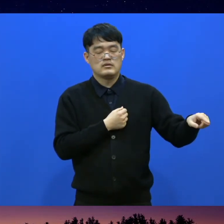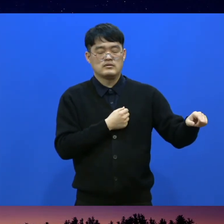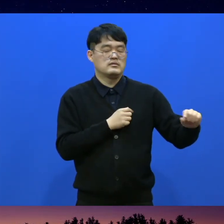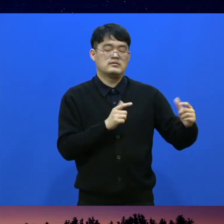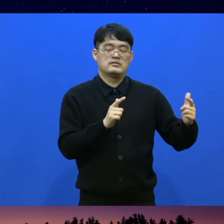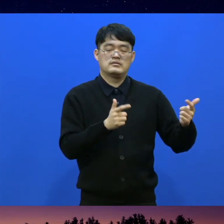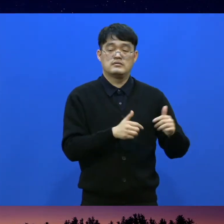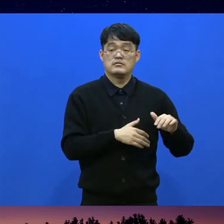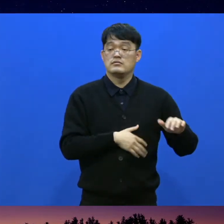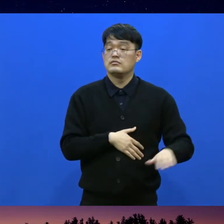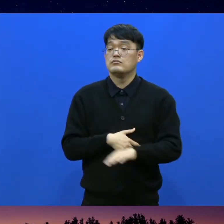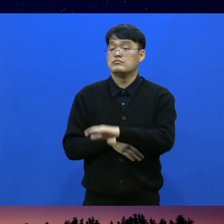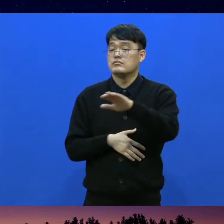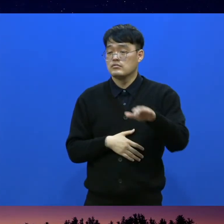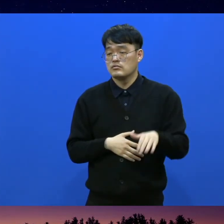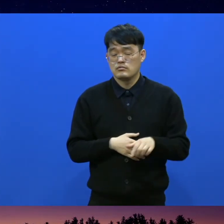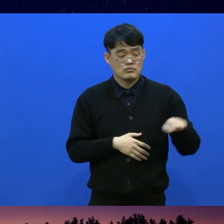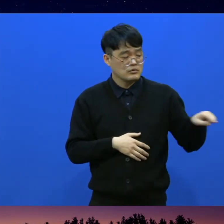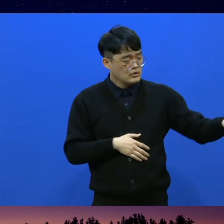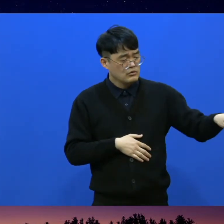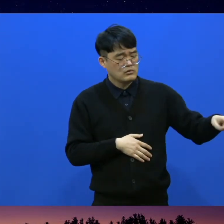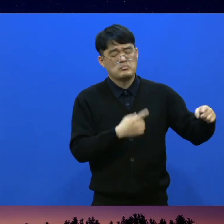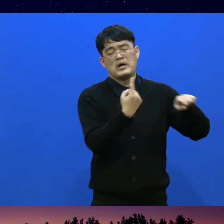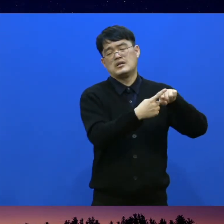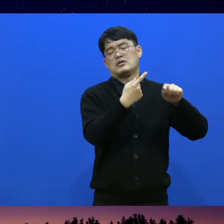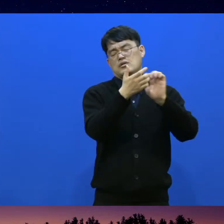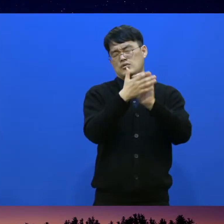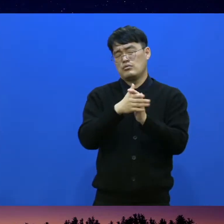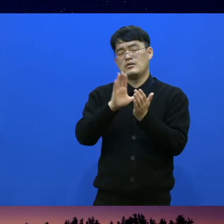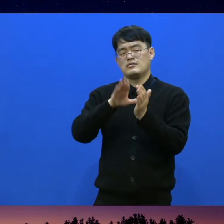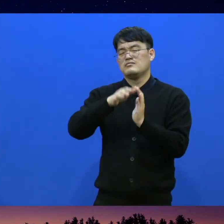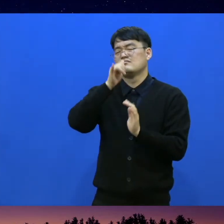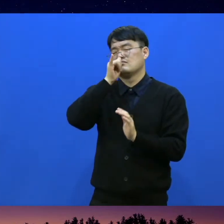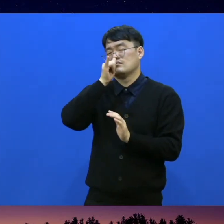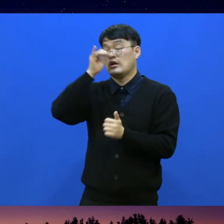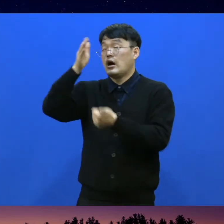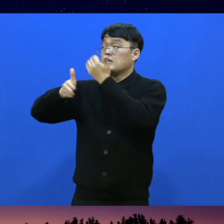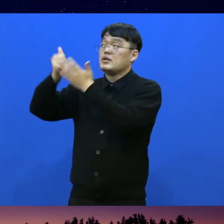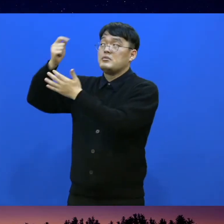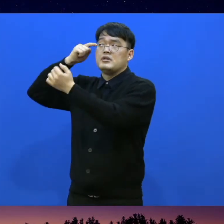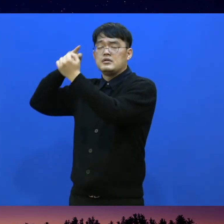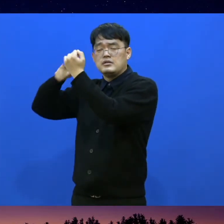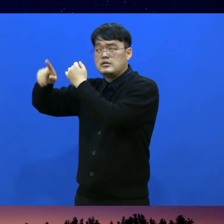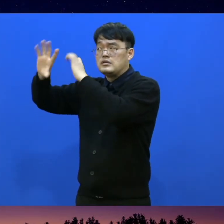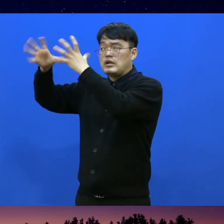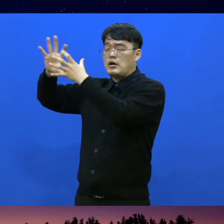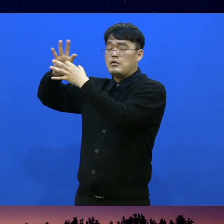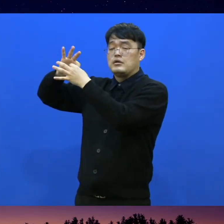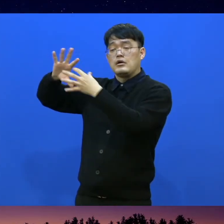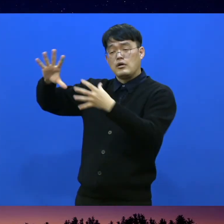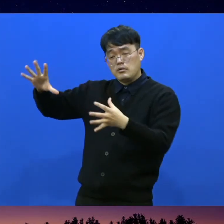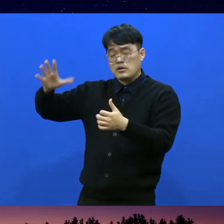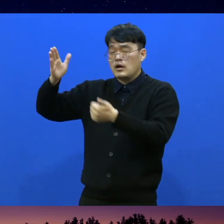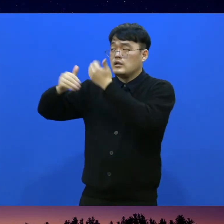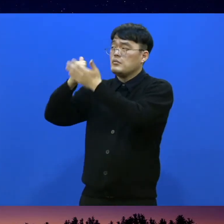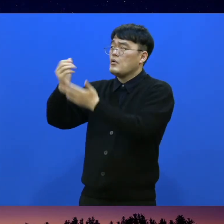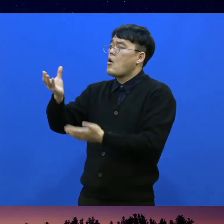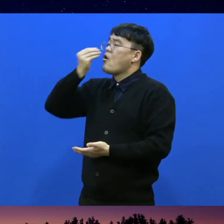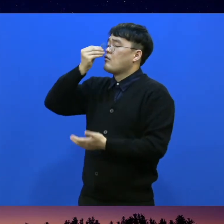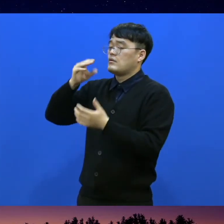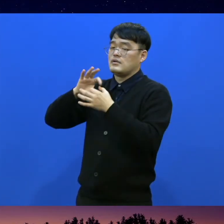여러분 우리도 자칫하면 그런 기도가 드리기가 쉬워요. 하나님의 뜻과 하나님의 나라와 상관없이 하나님의 거룩과